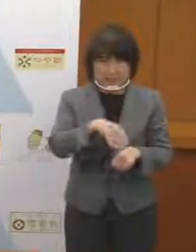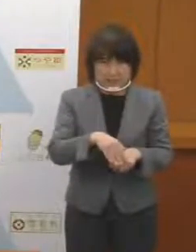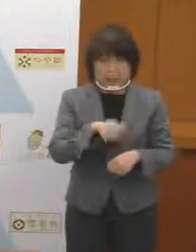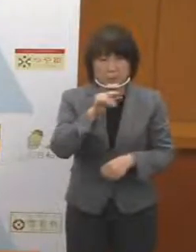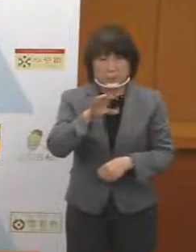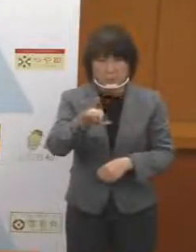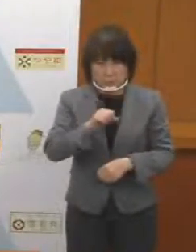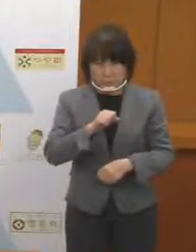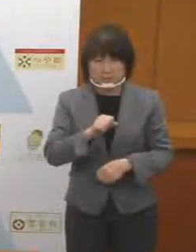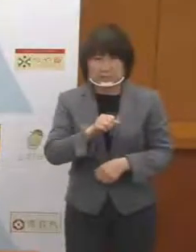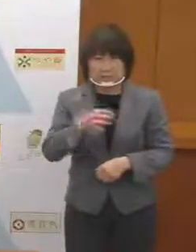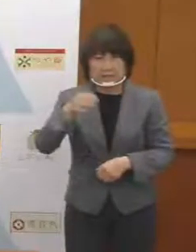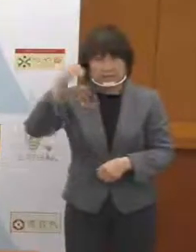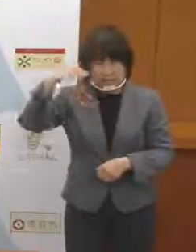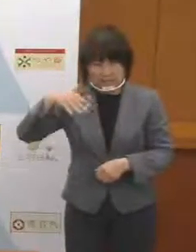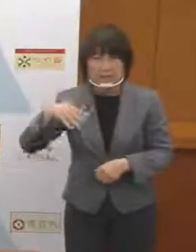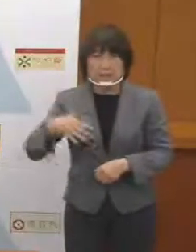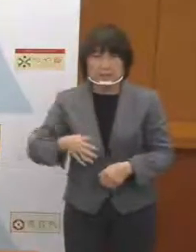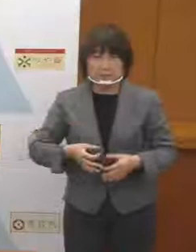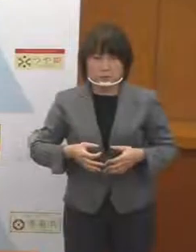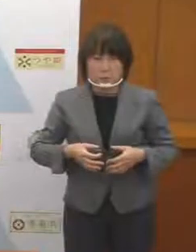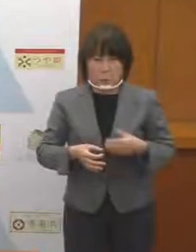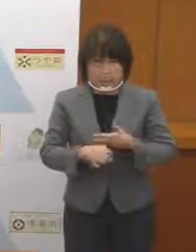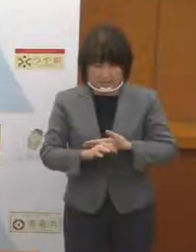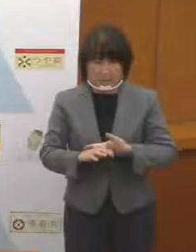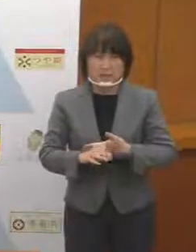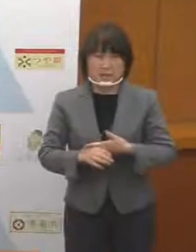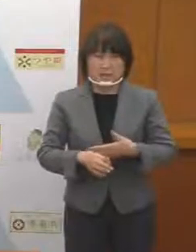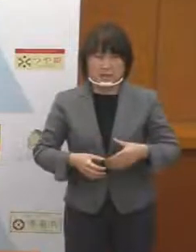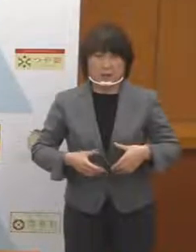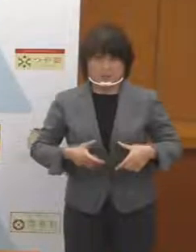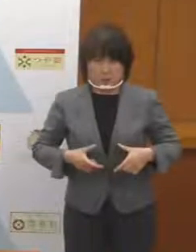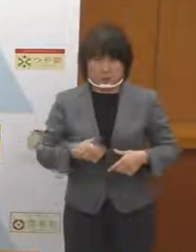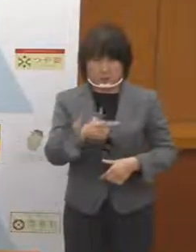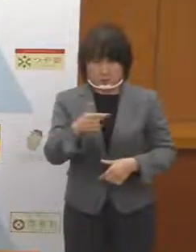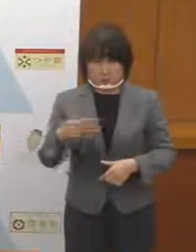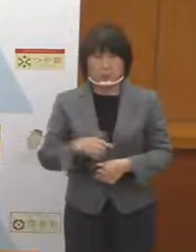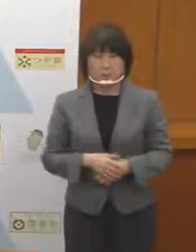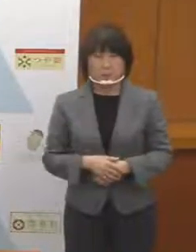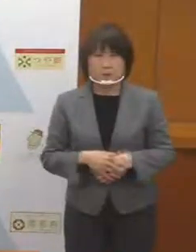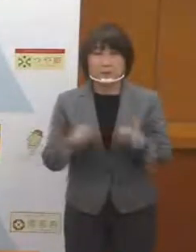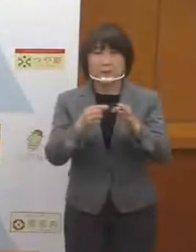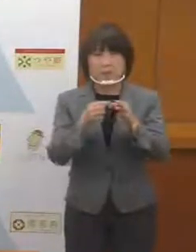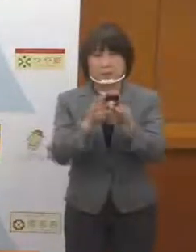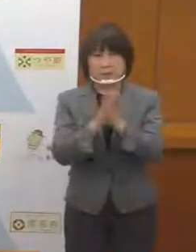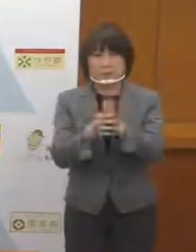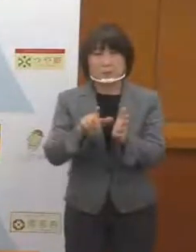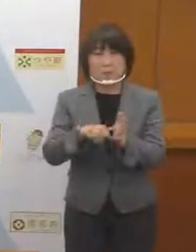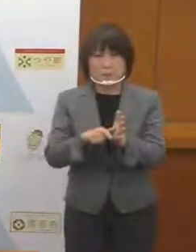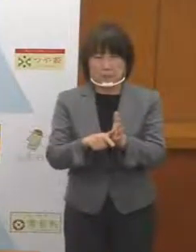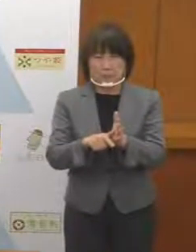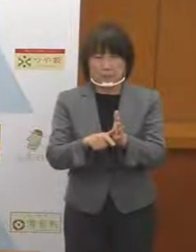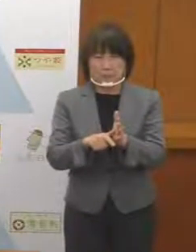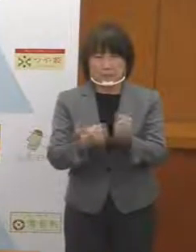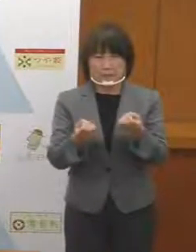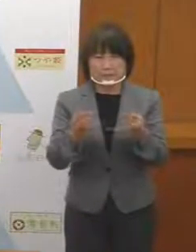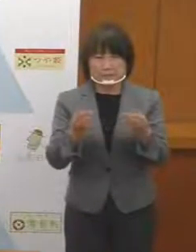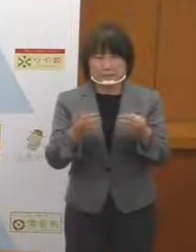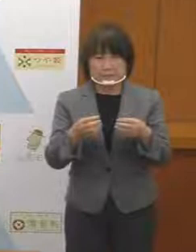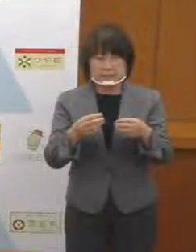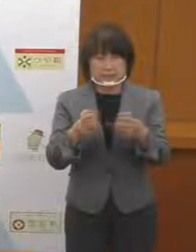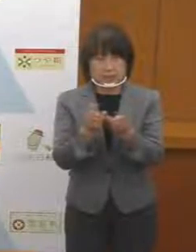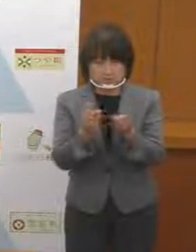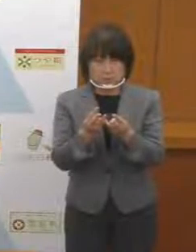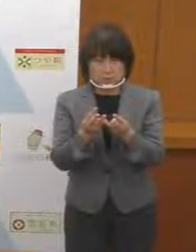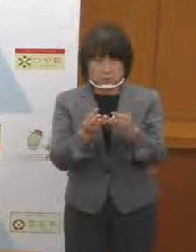佐賀大分熊本あげられます本件では新規感染者数が7